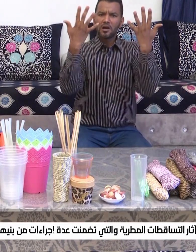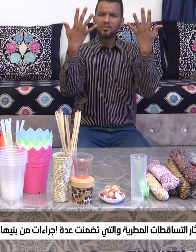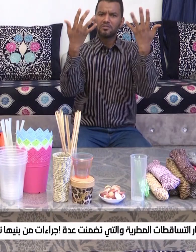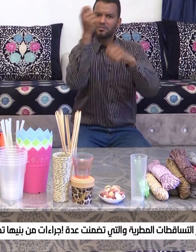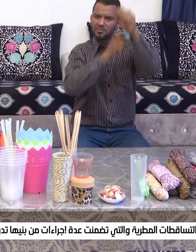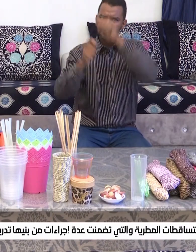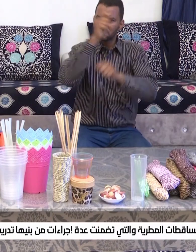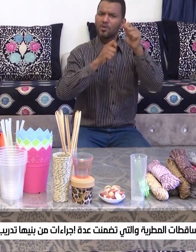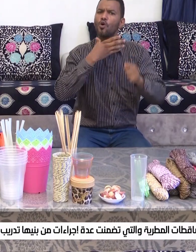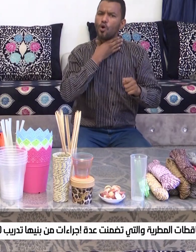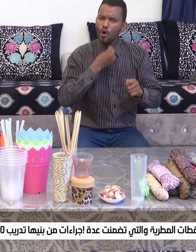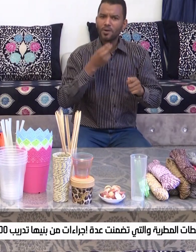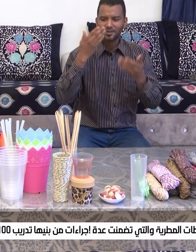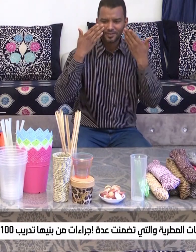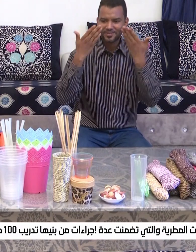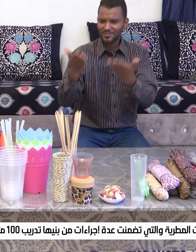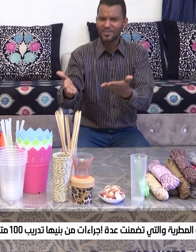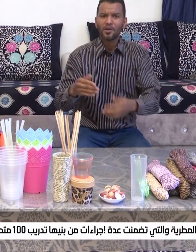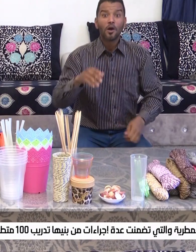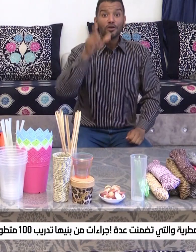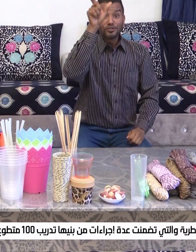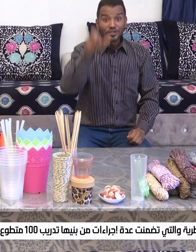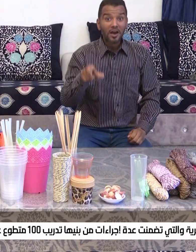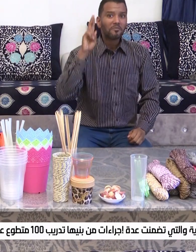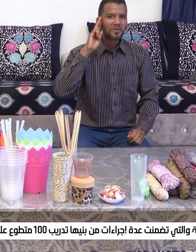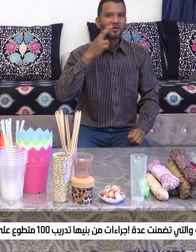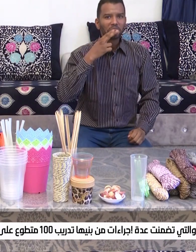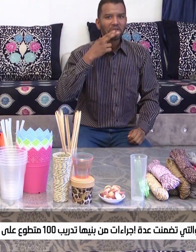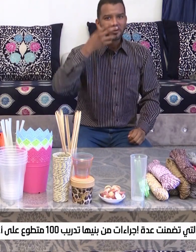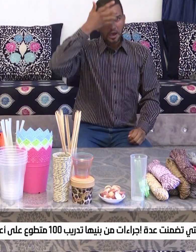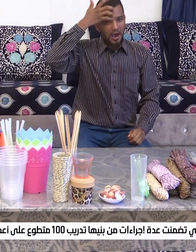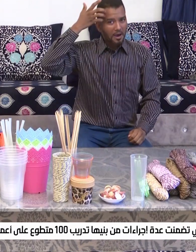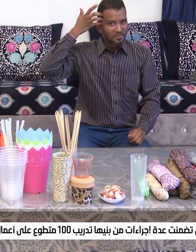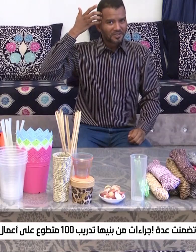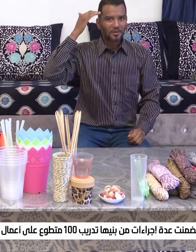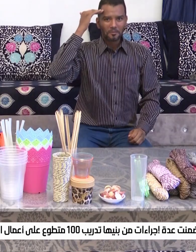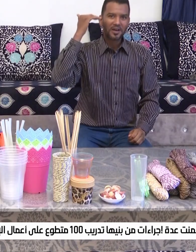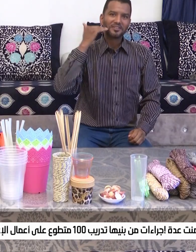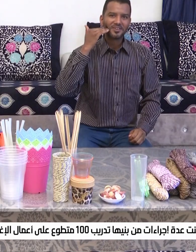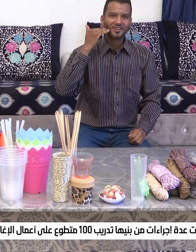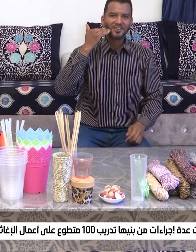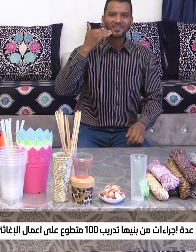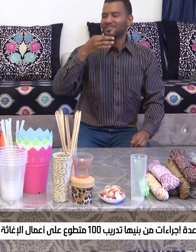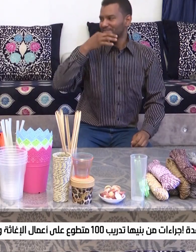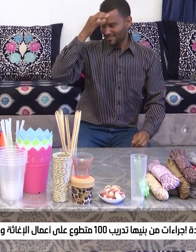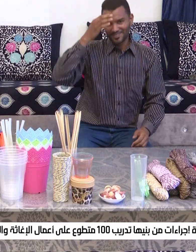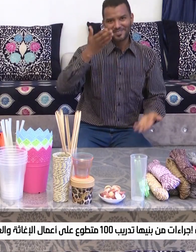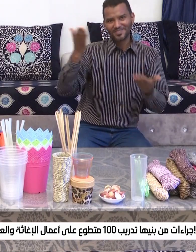عديدة يمكننا الاستفادة منها. لذلك أستضيف لكم اليوم الشابة الموهوبة